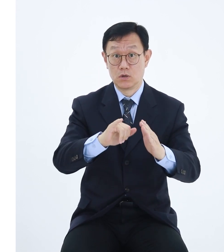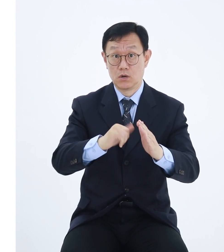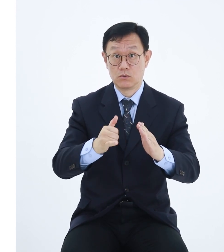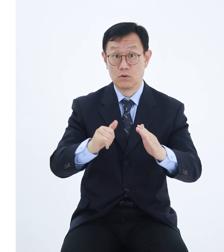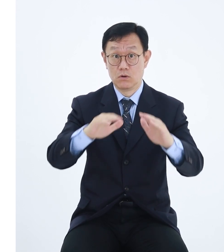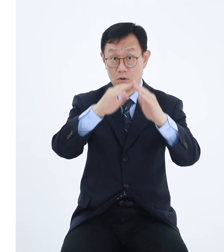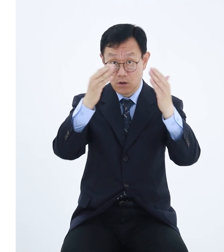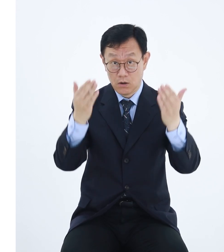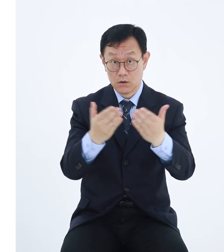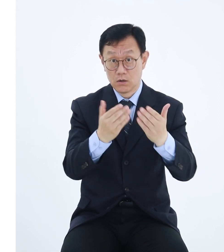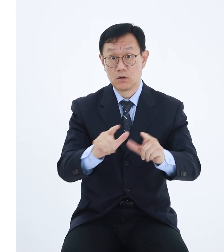수 있도록 해주세요